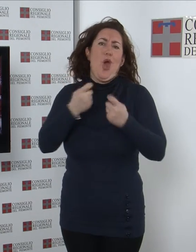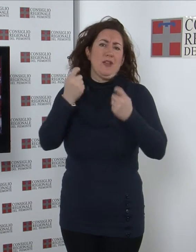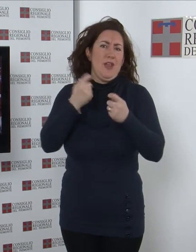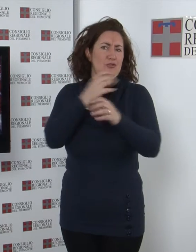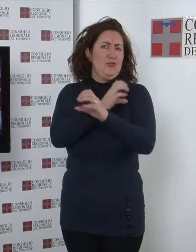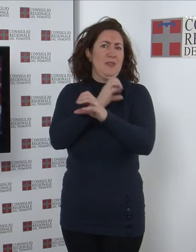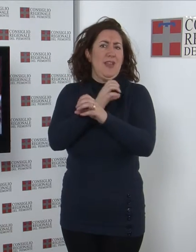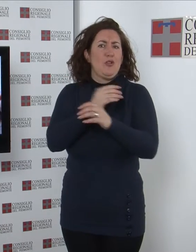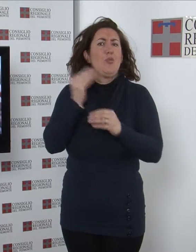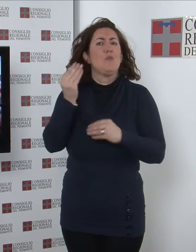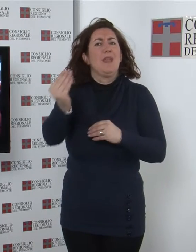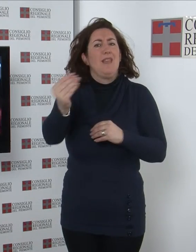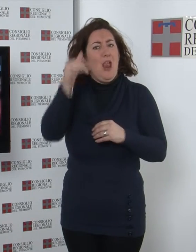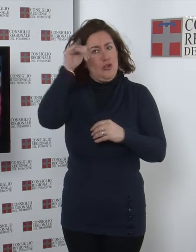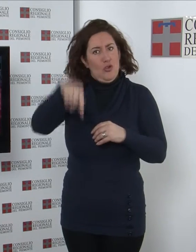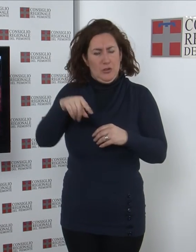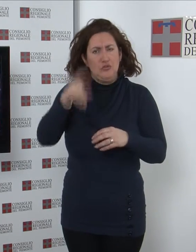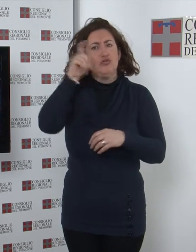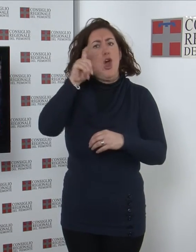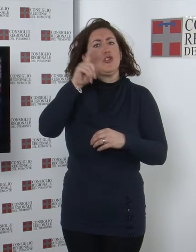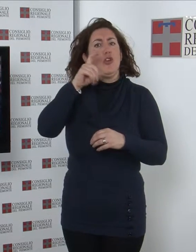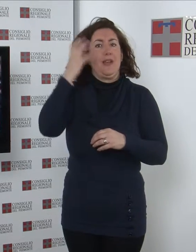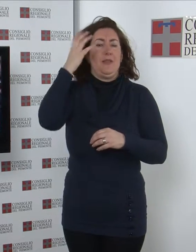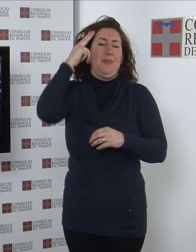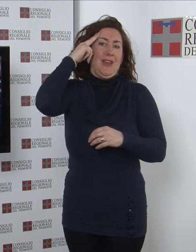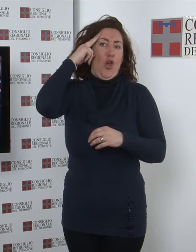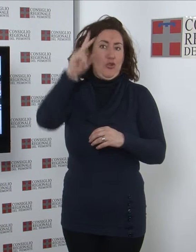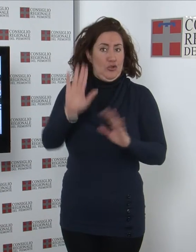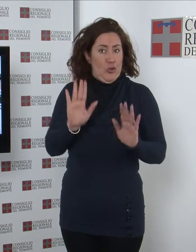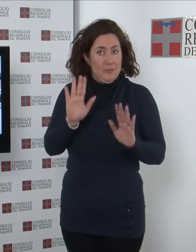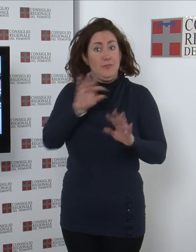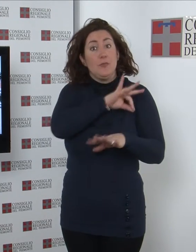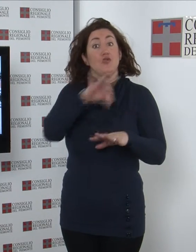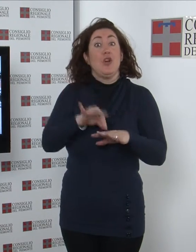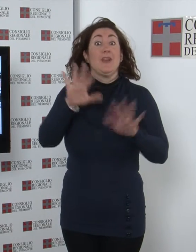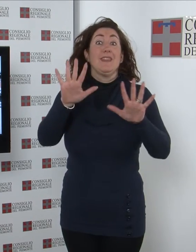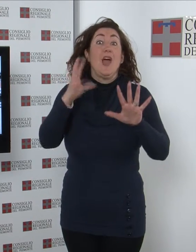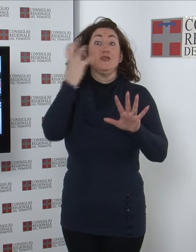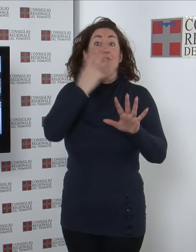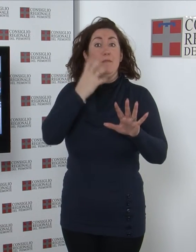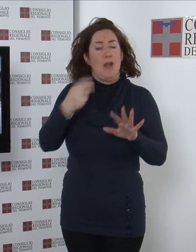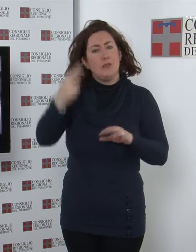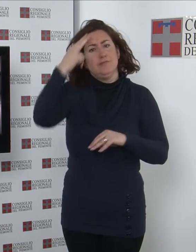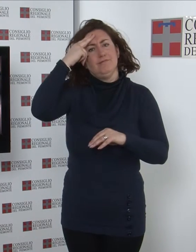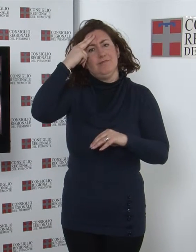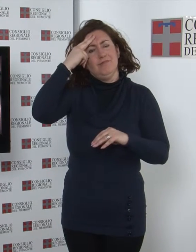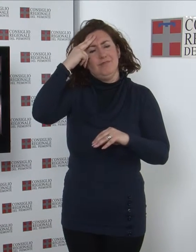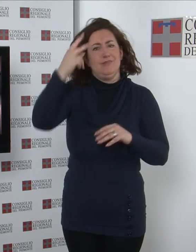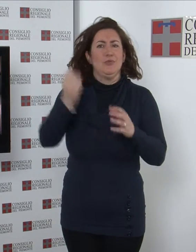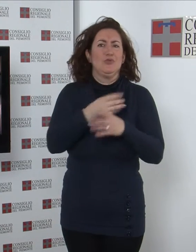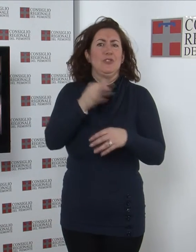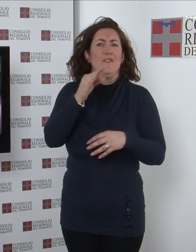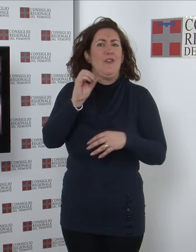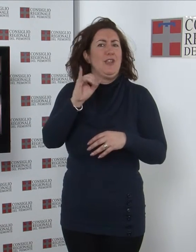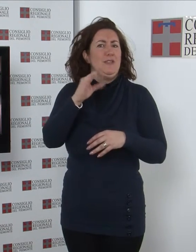Torino per il giorno del ricordo che ricorre il 10 febbraio per commemorare la tragedia delle Foibe in serata ha patrocinato